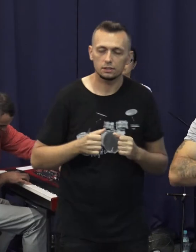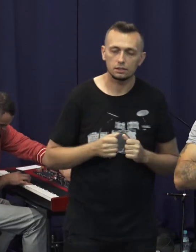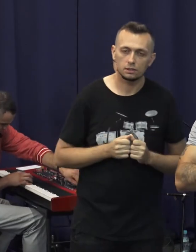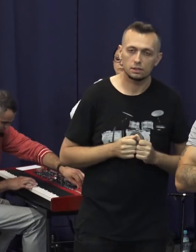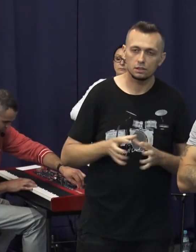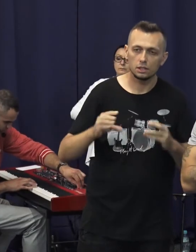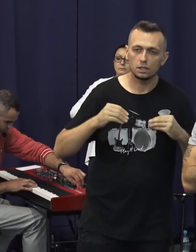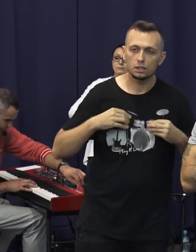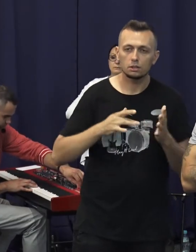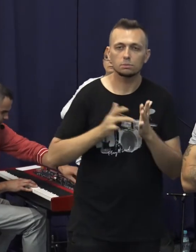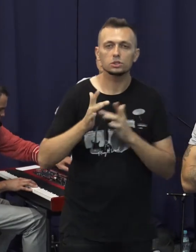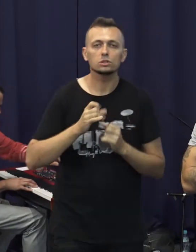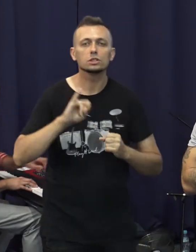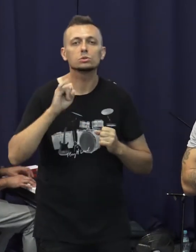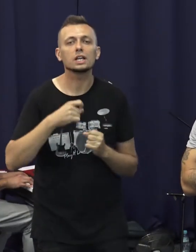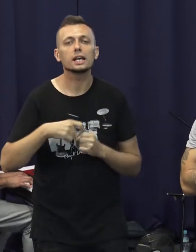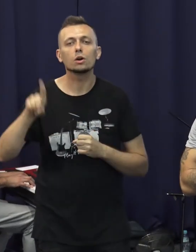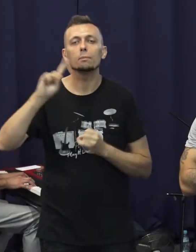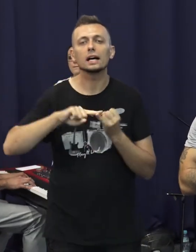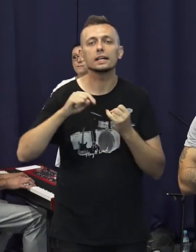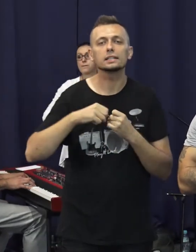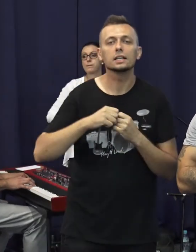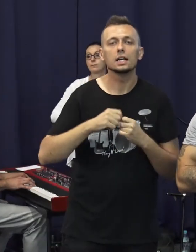przyjąć Jezusa jako Pana i Zbawiciela,